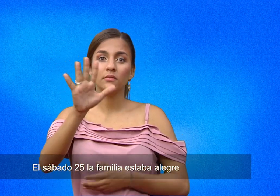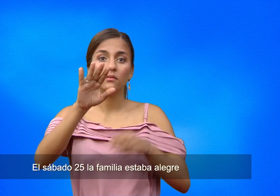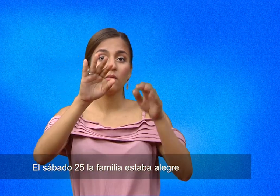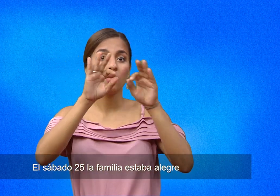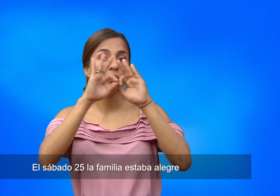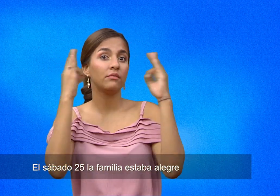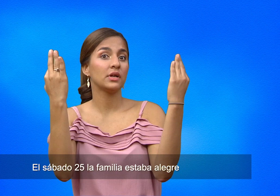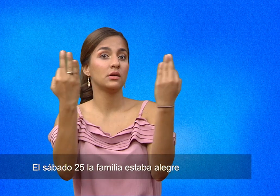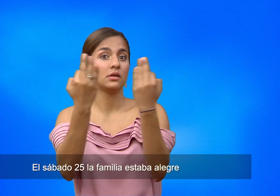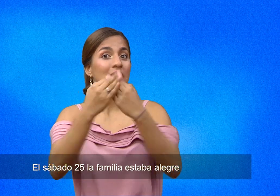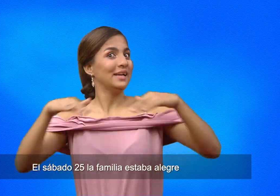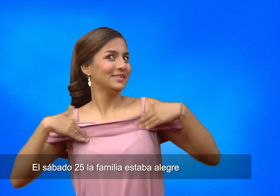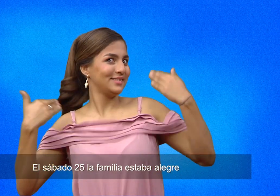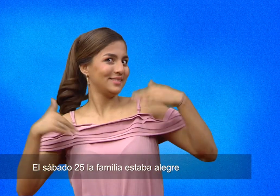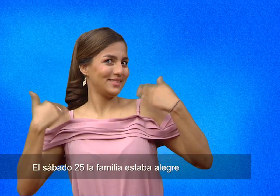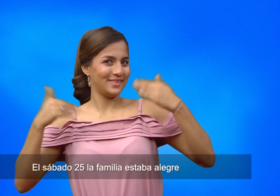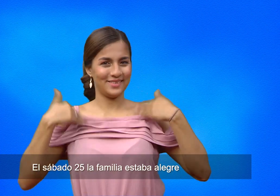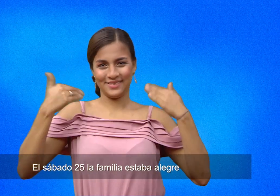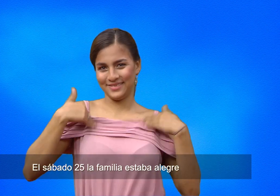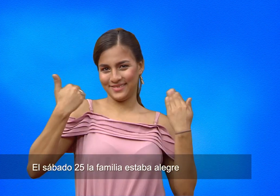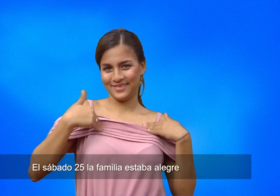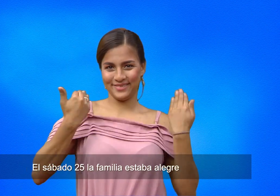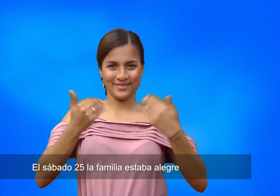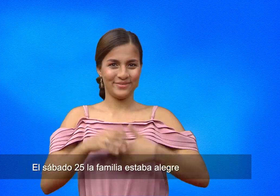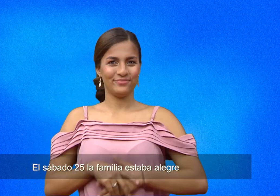la familia estaba alegre